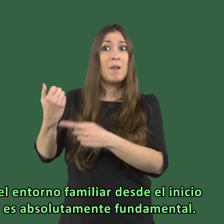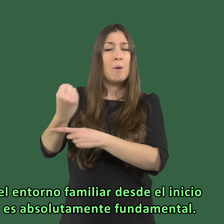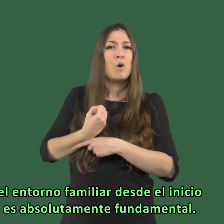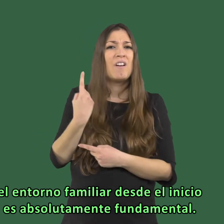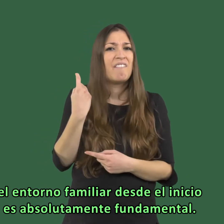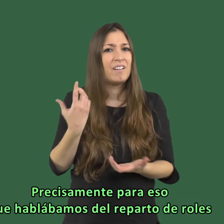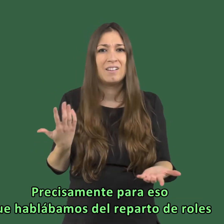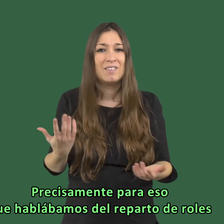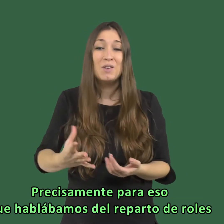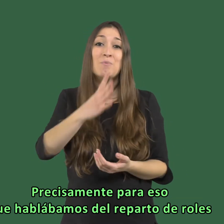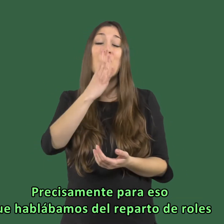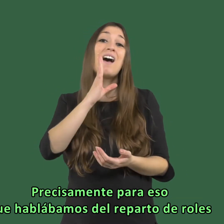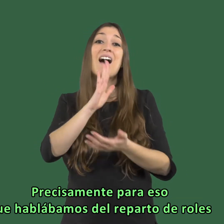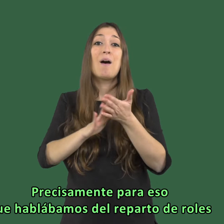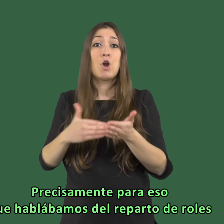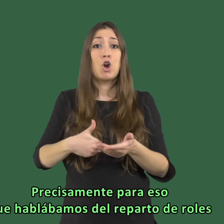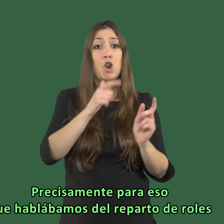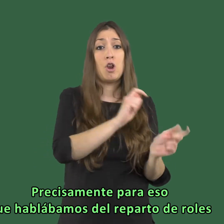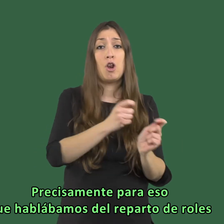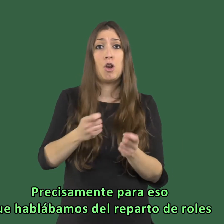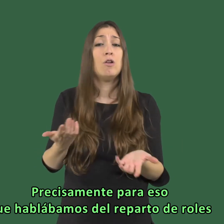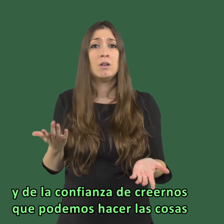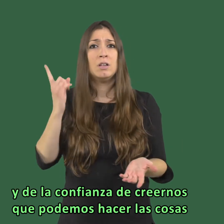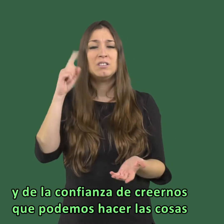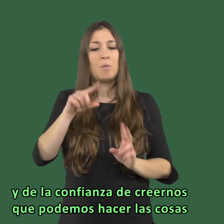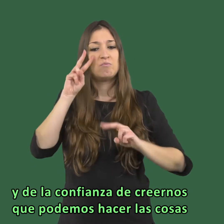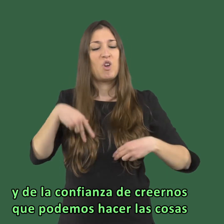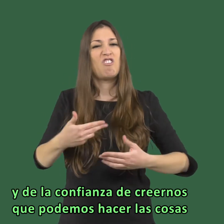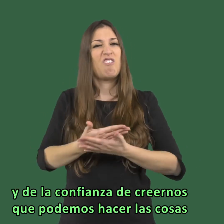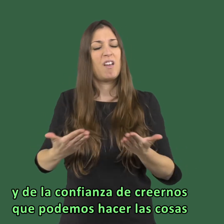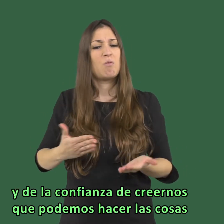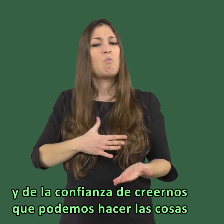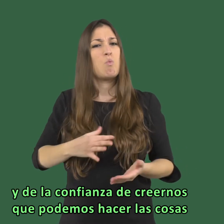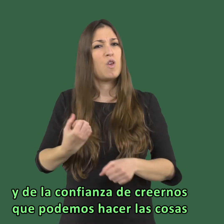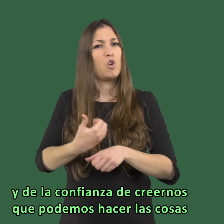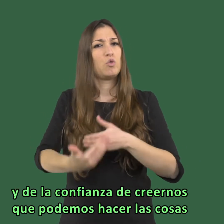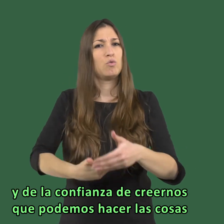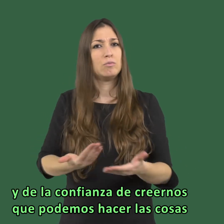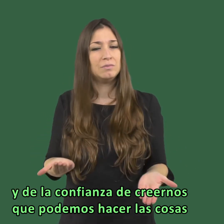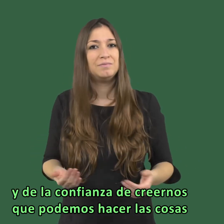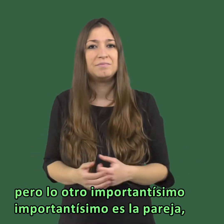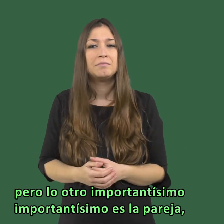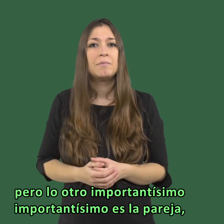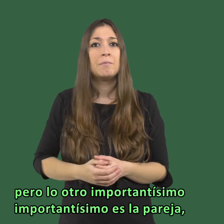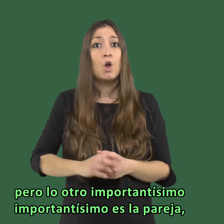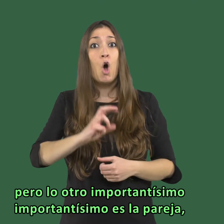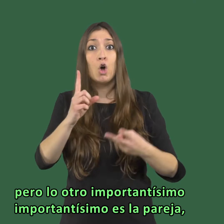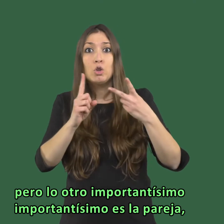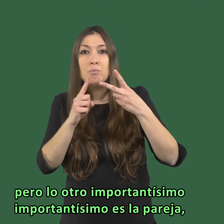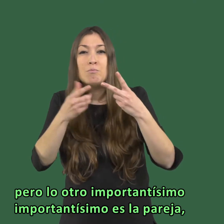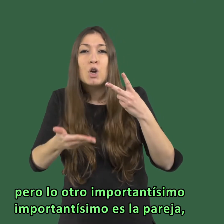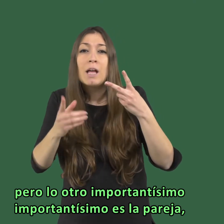absolutamente fundamental, precisamente para eso que hablábamos del reparto de roles y de la confianza de creernos que podemos hacer las cosas. Pero lo